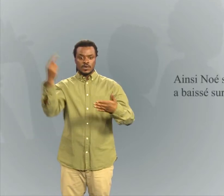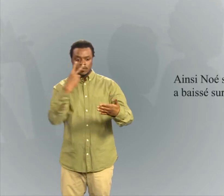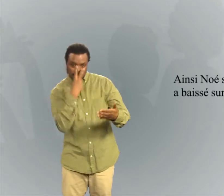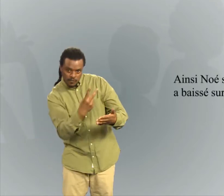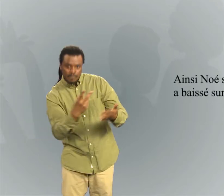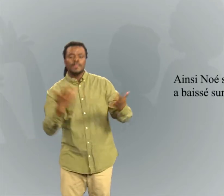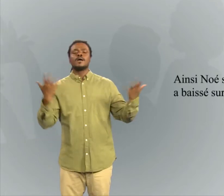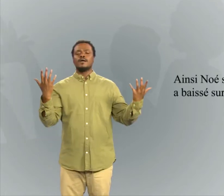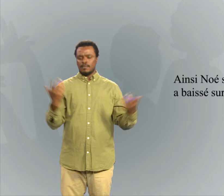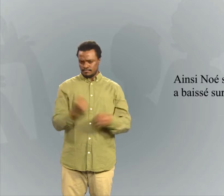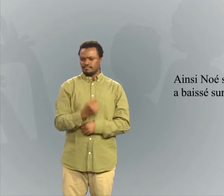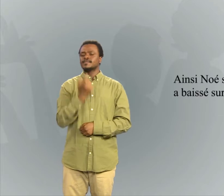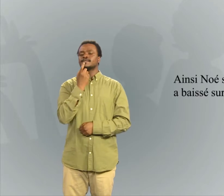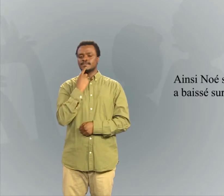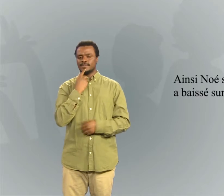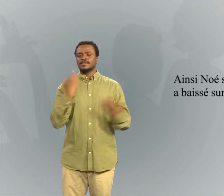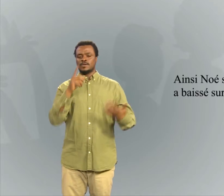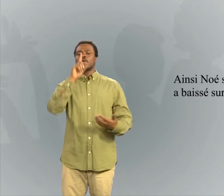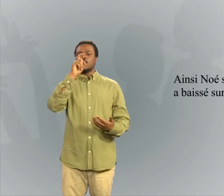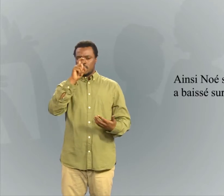Ainsi Noé sait que l'eau a baissé sur la terre.